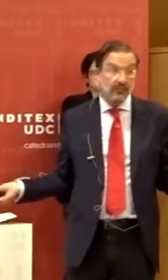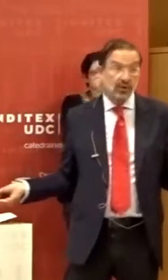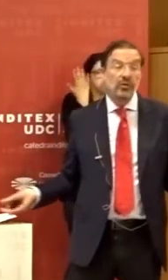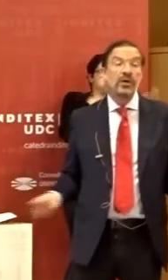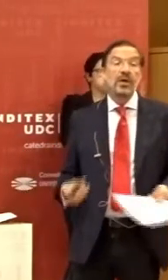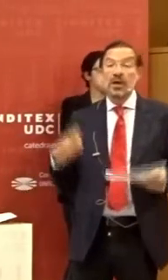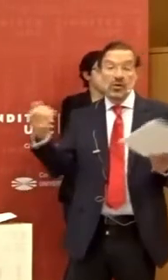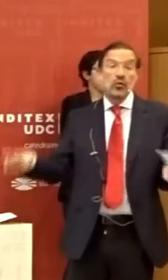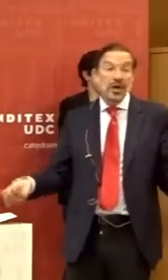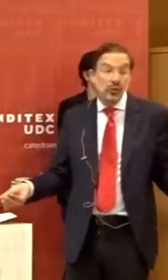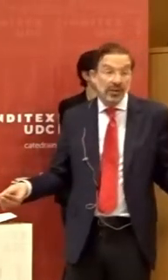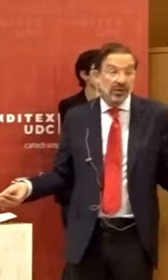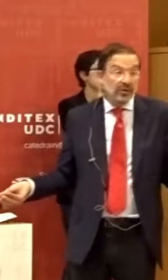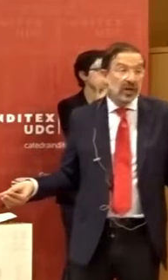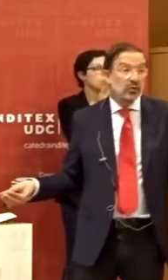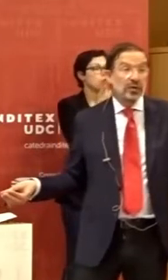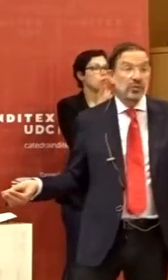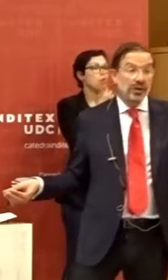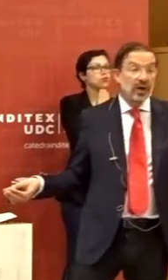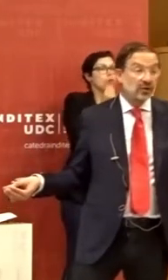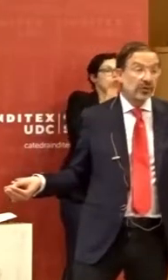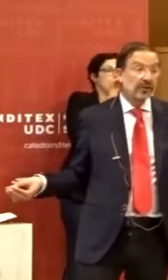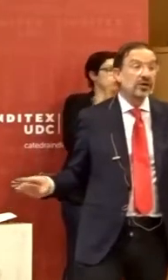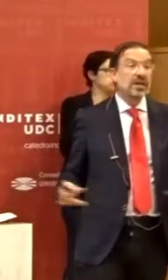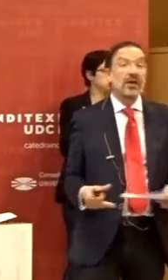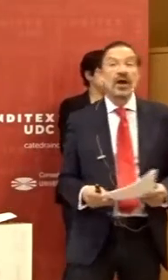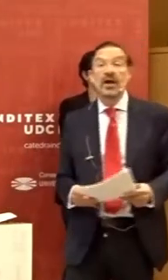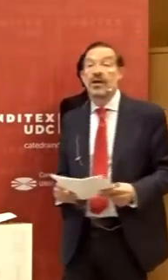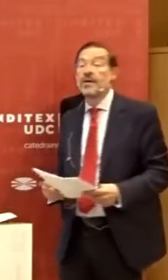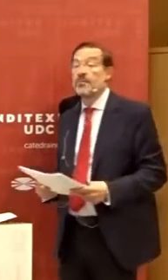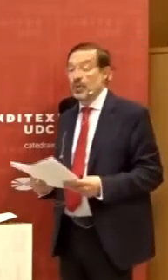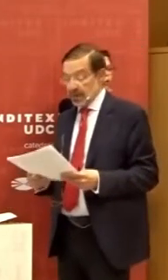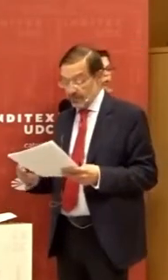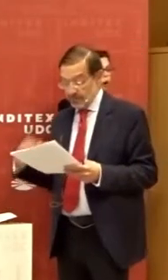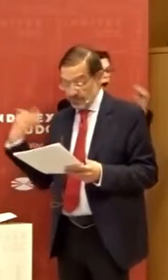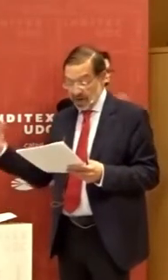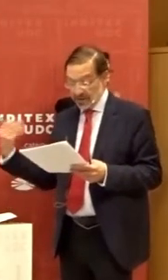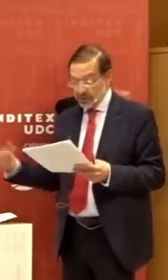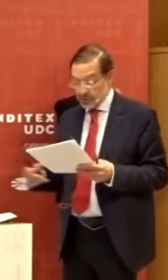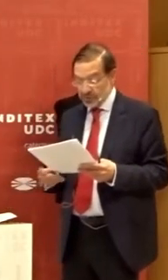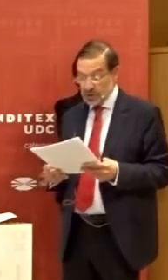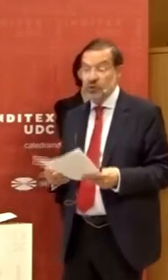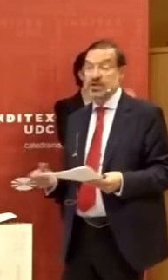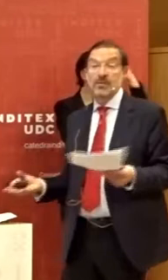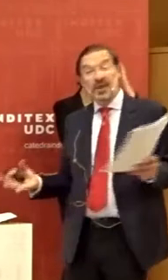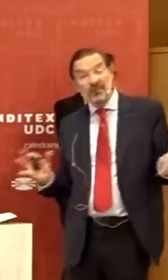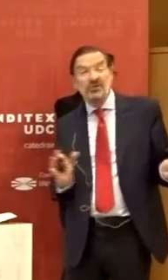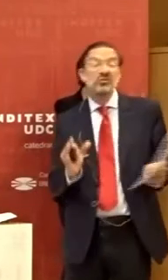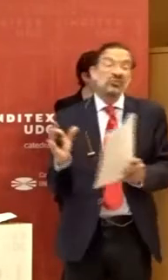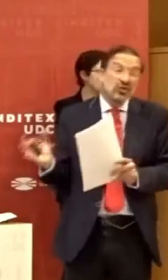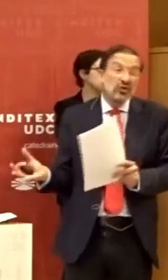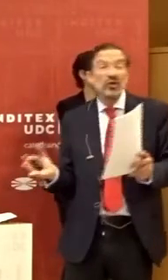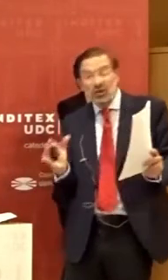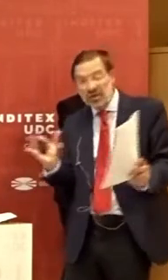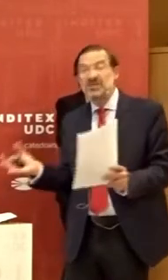por ejemplo, con una subvención, dando una subvención a asociaciones que trabajan para la atención de personas con discapacidad, pero